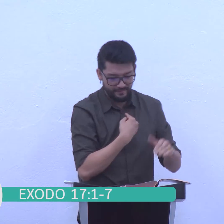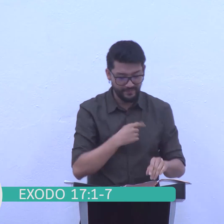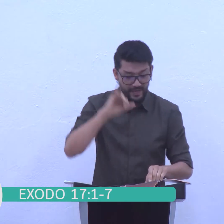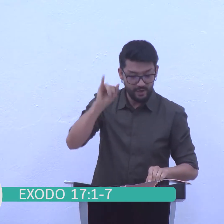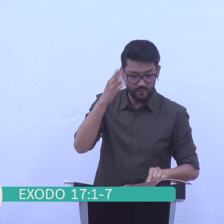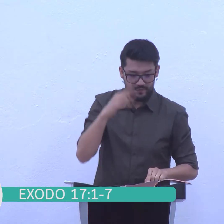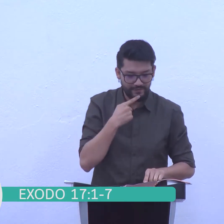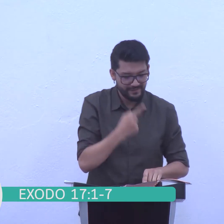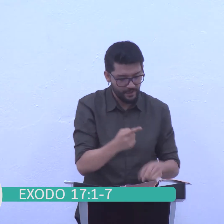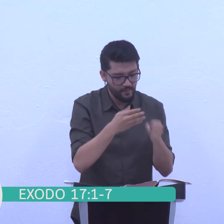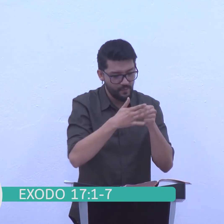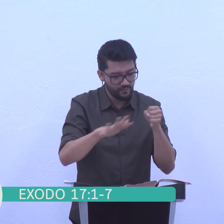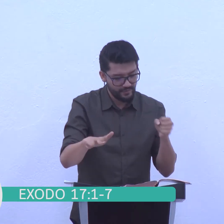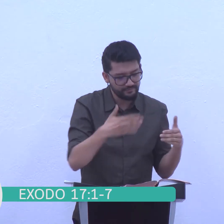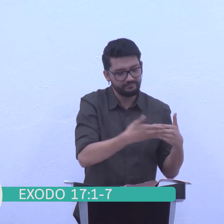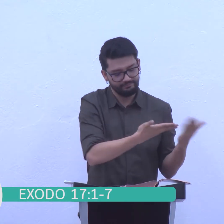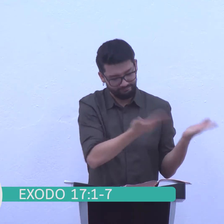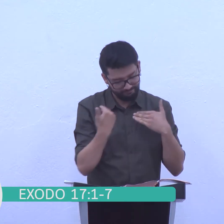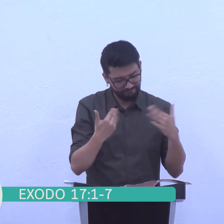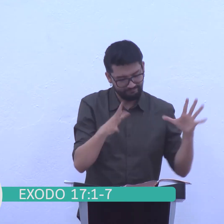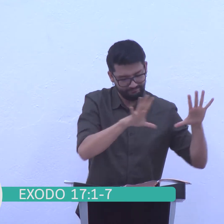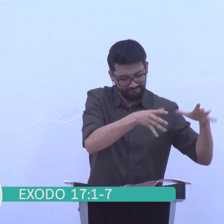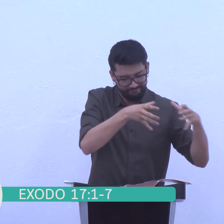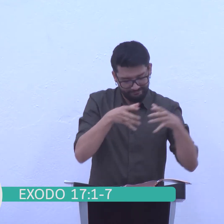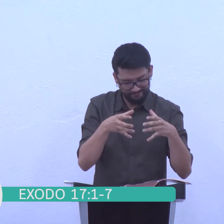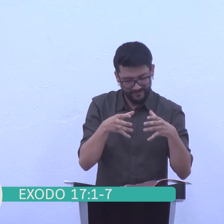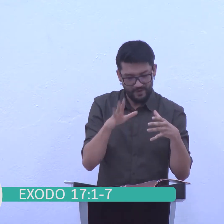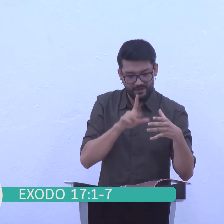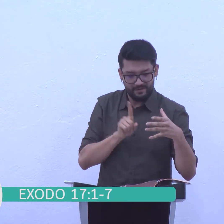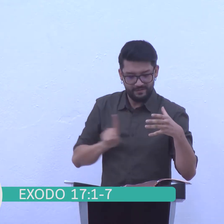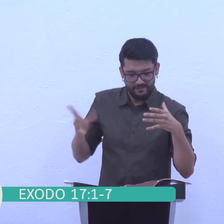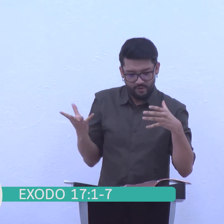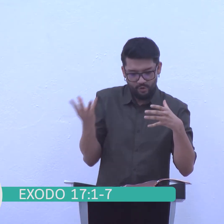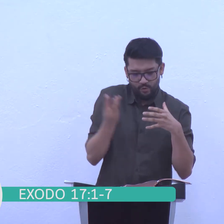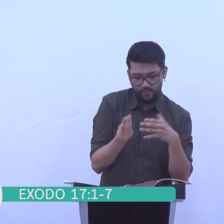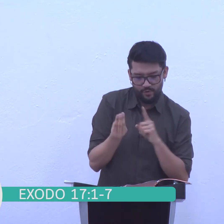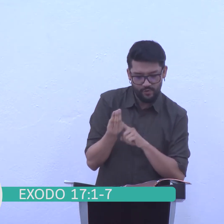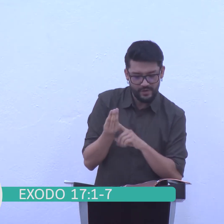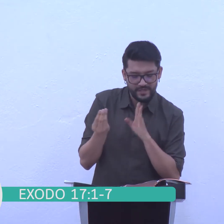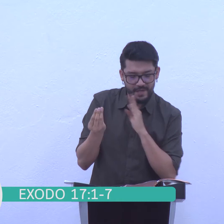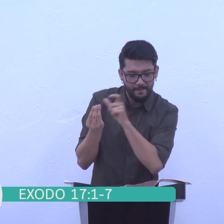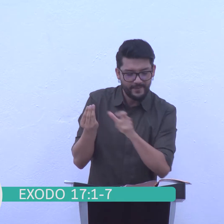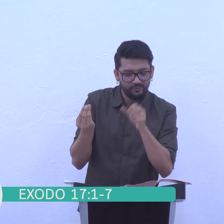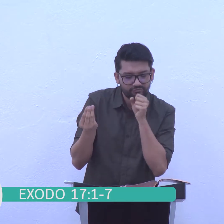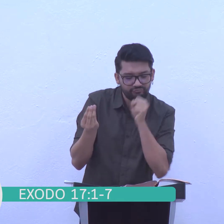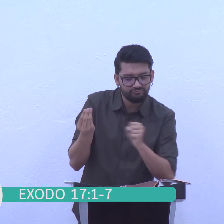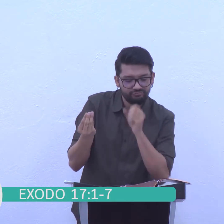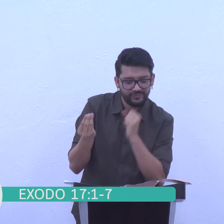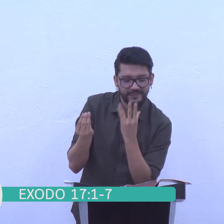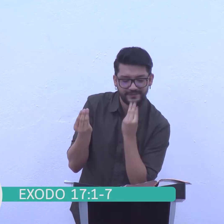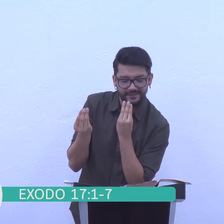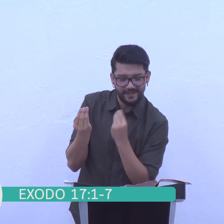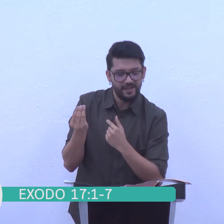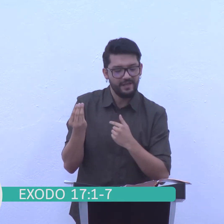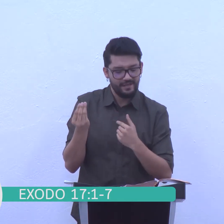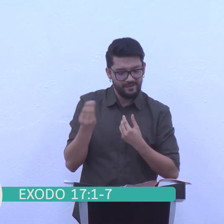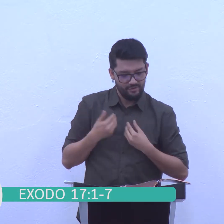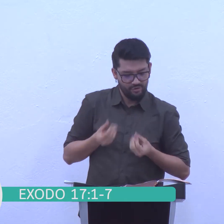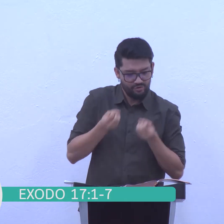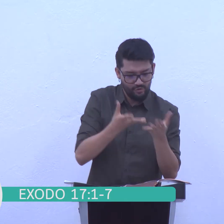De aquí a un poco me apedrearán. Y Jehová dijo a Moisés: pasa